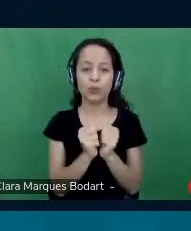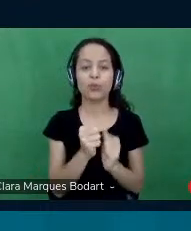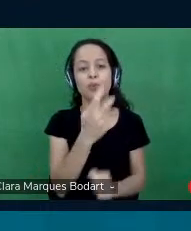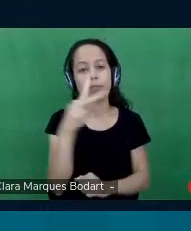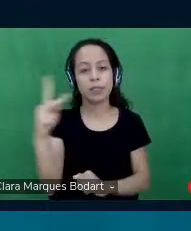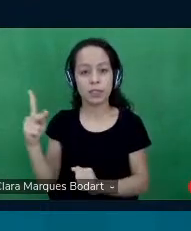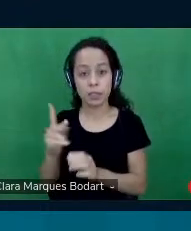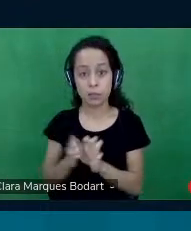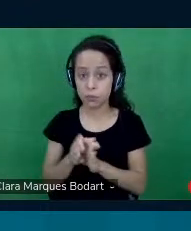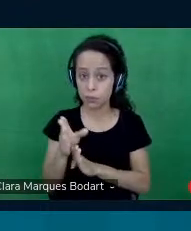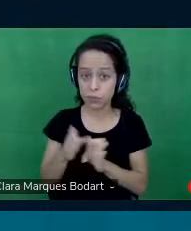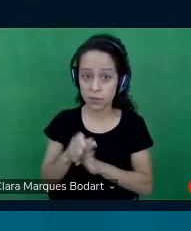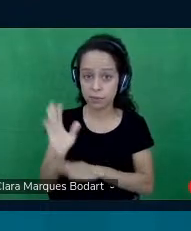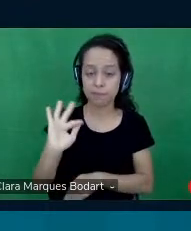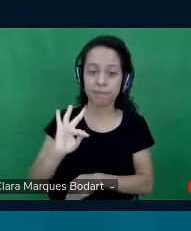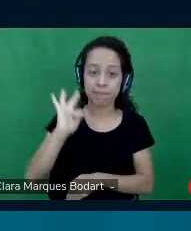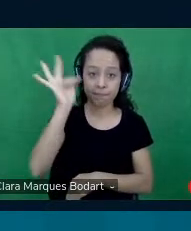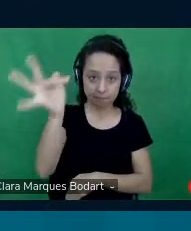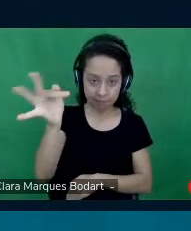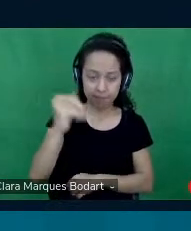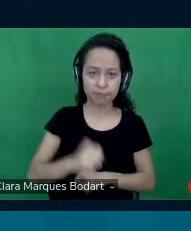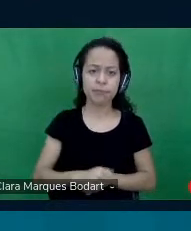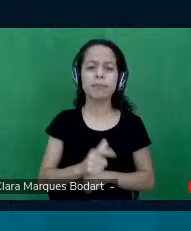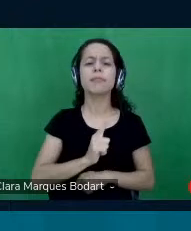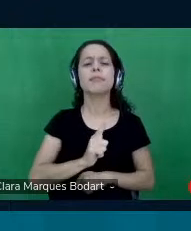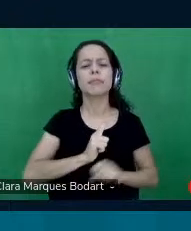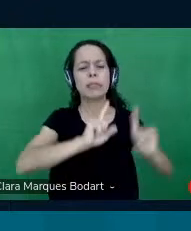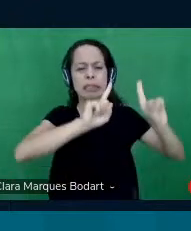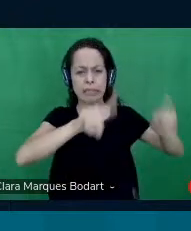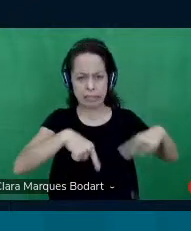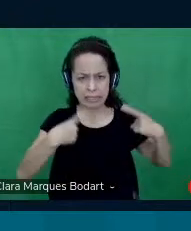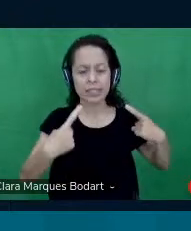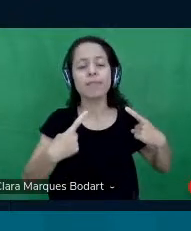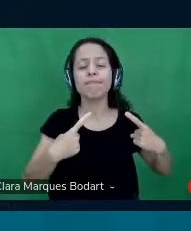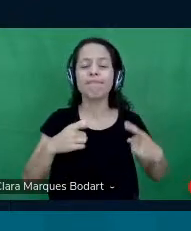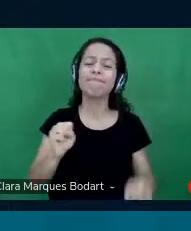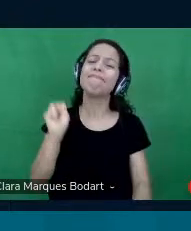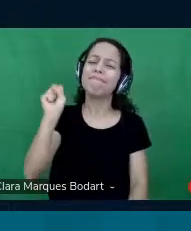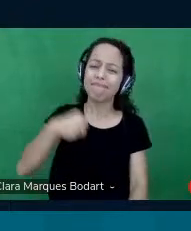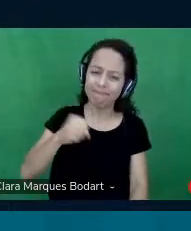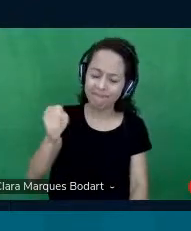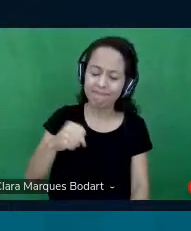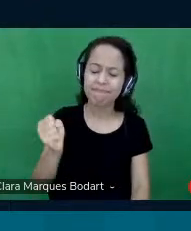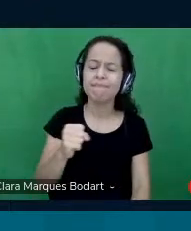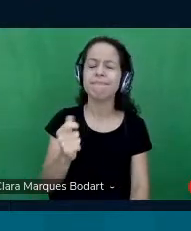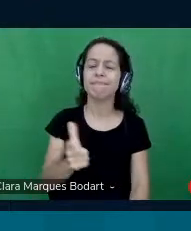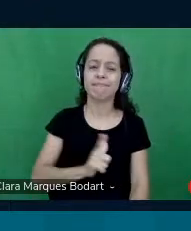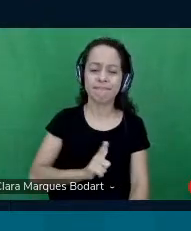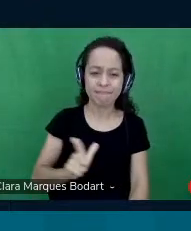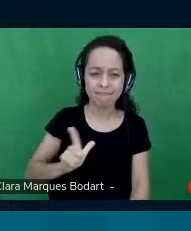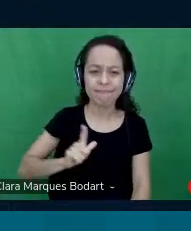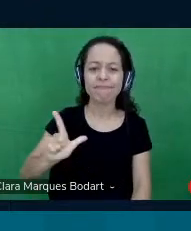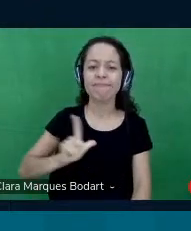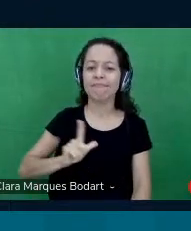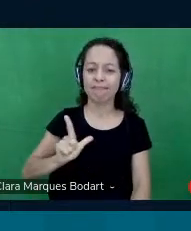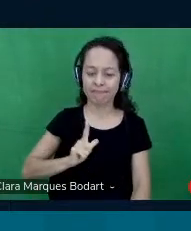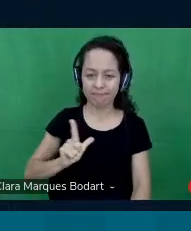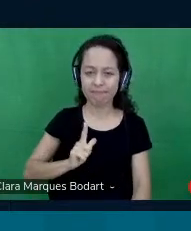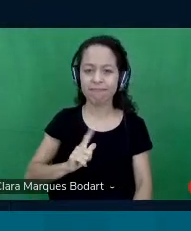orientadores. Os desafios existem, estão aí colocados, mas vocês verão